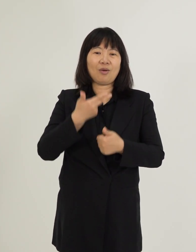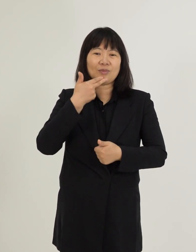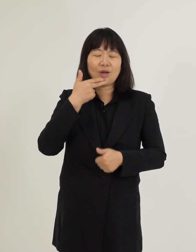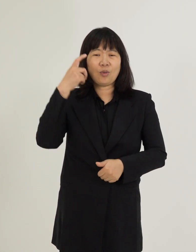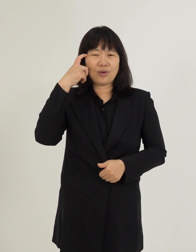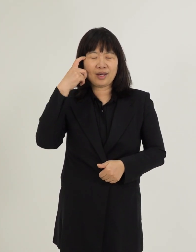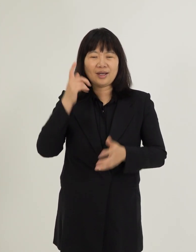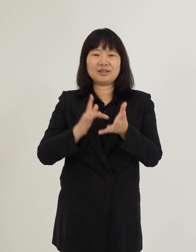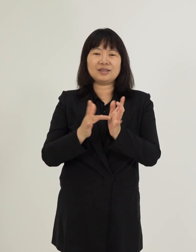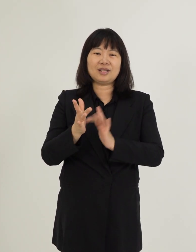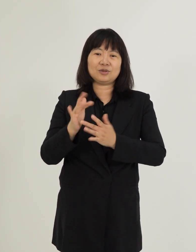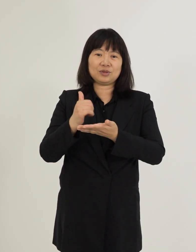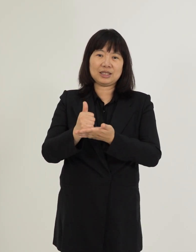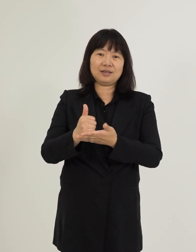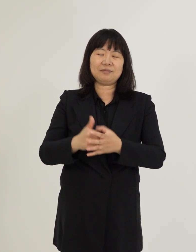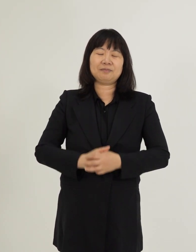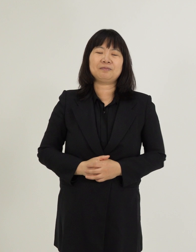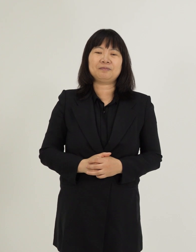예수님이